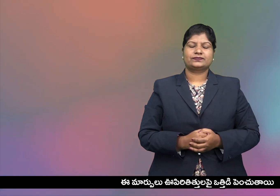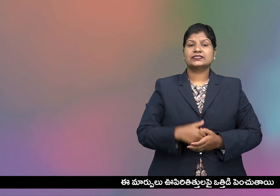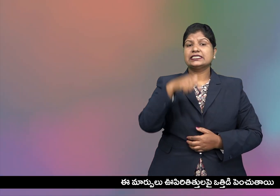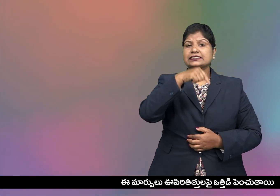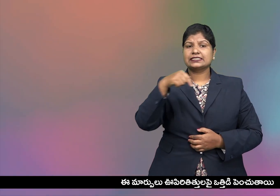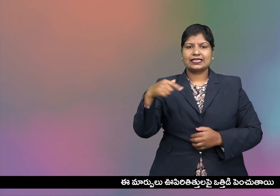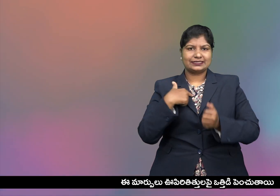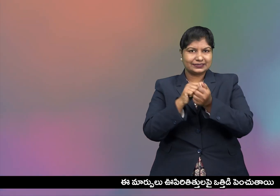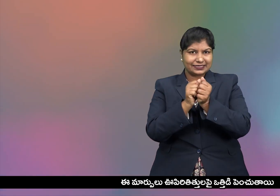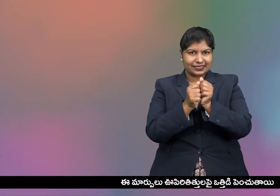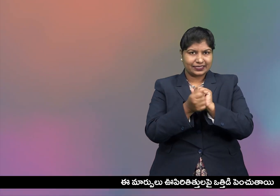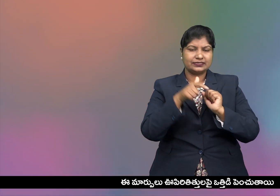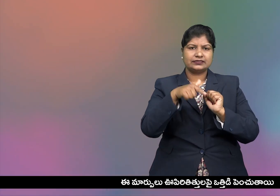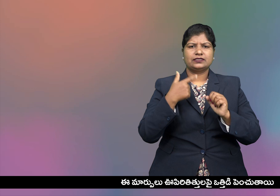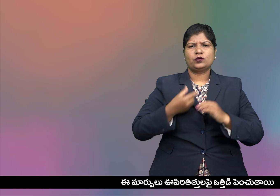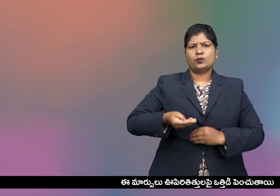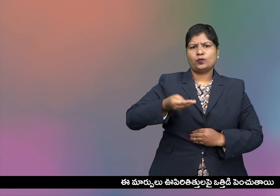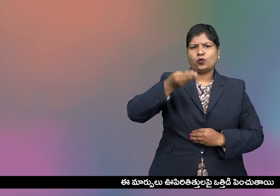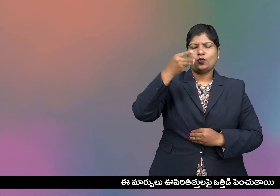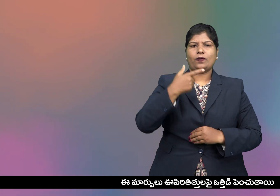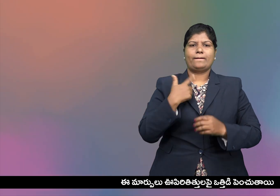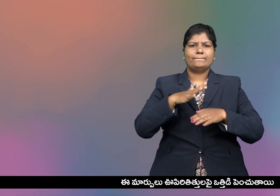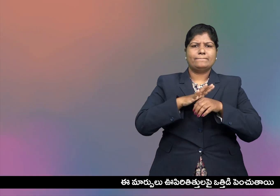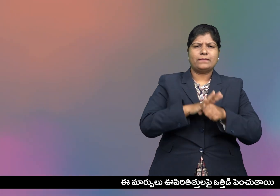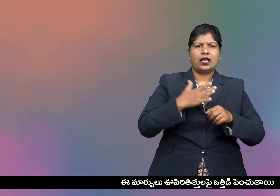ఈ మార్పులు ఊపిరితిత్తులపై ఒత్తిడి